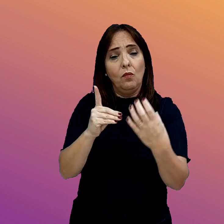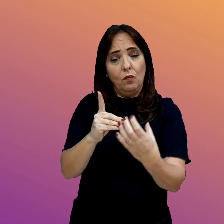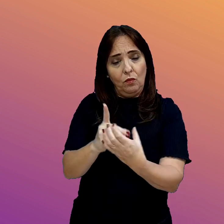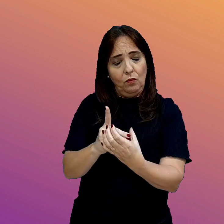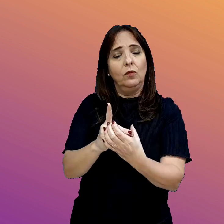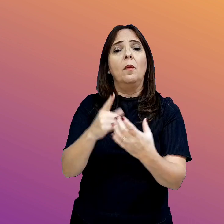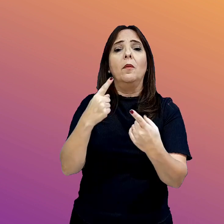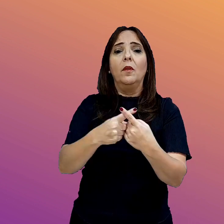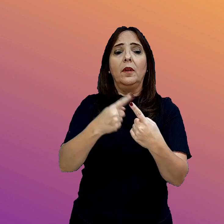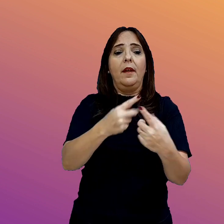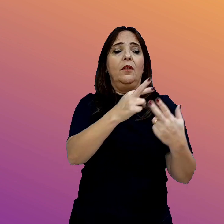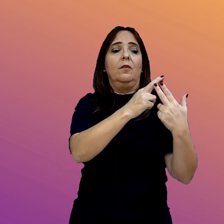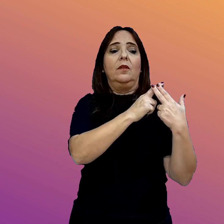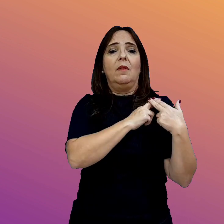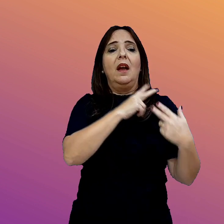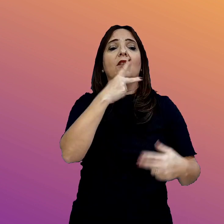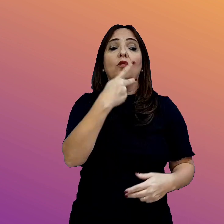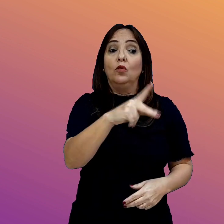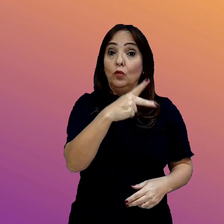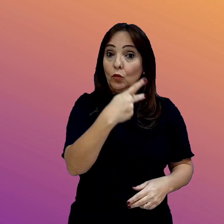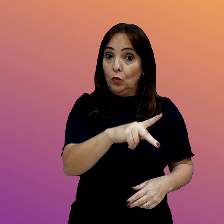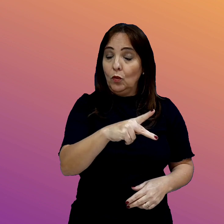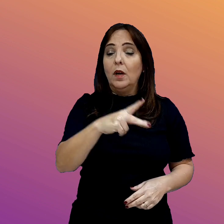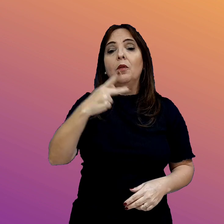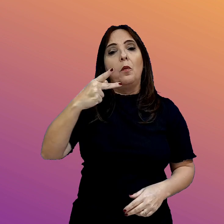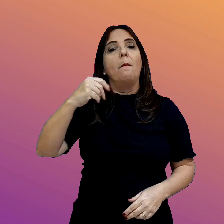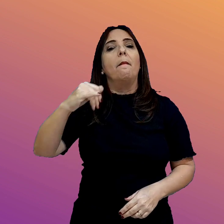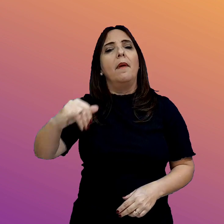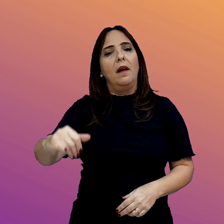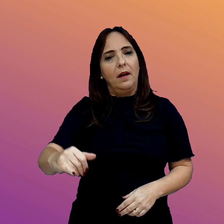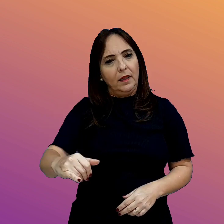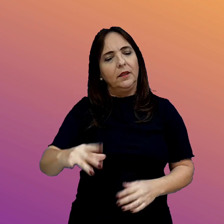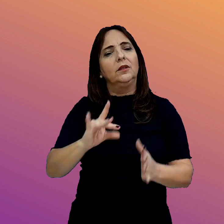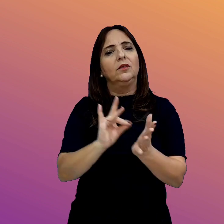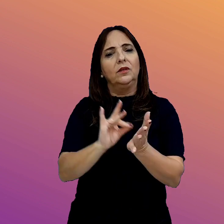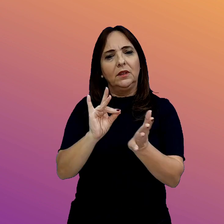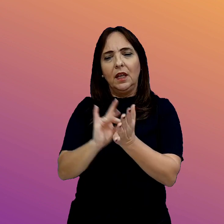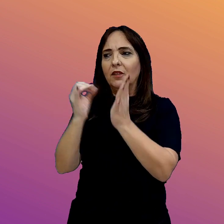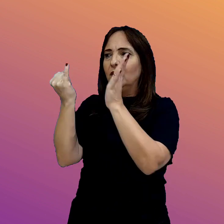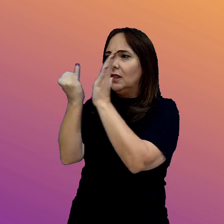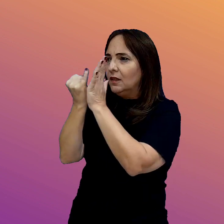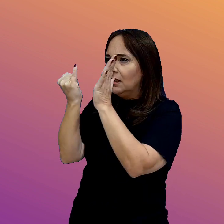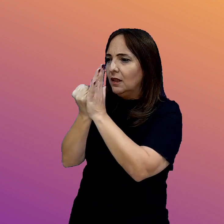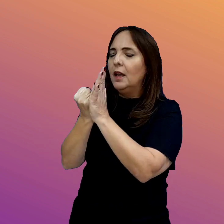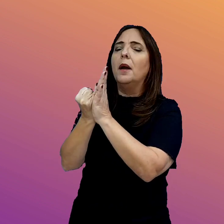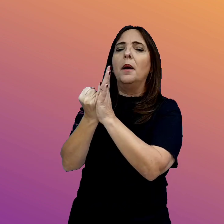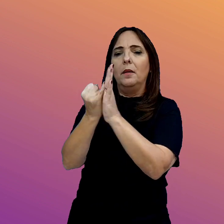de fazer isso, de interceder também pela sua família,